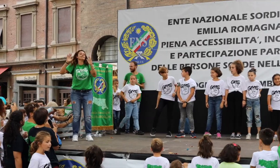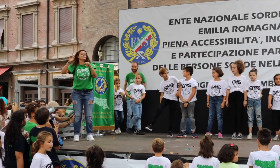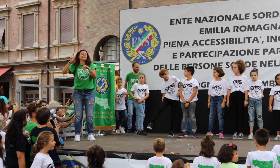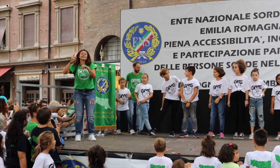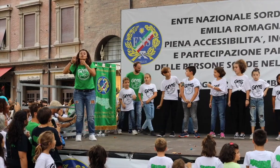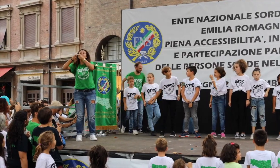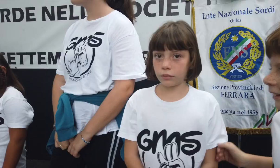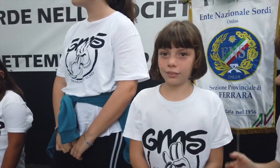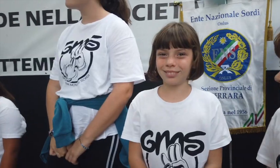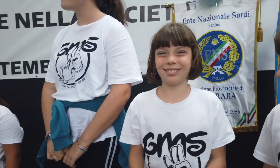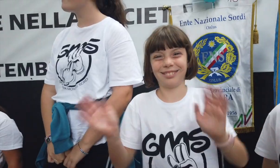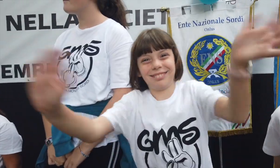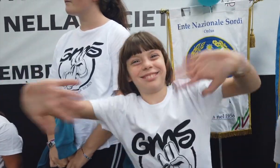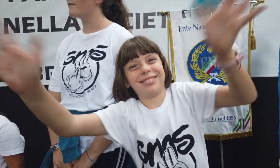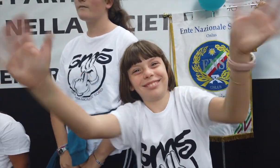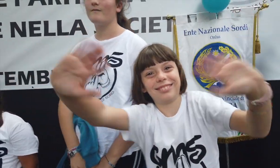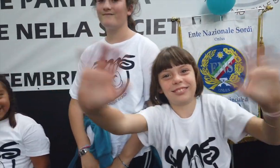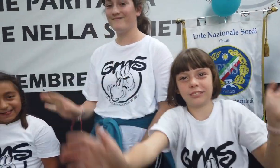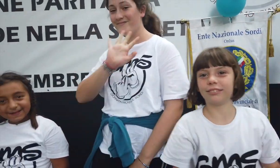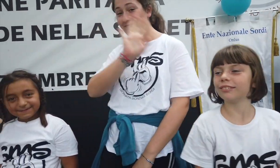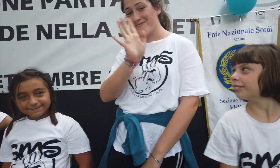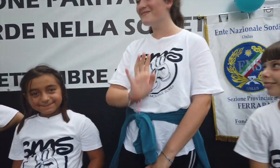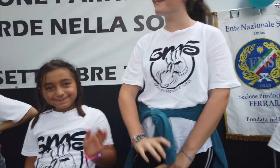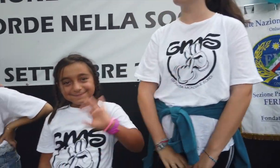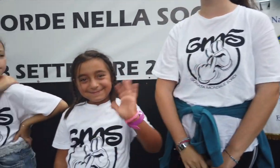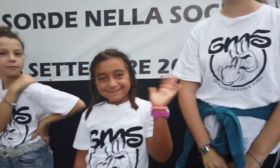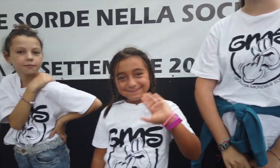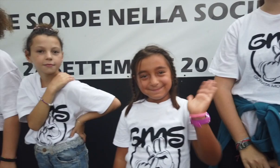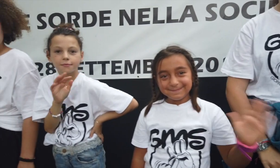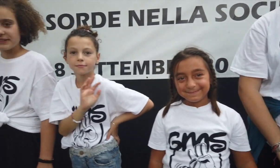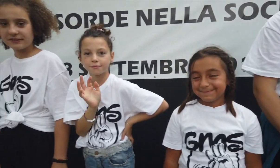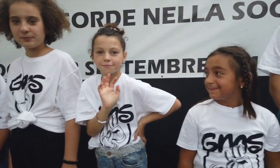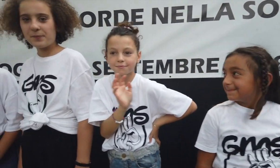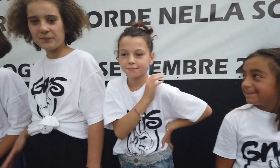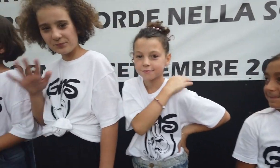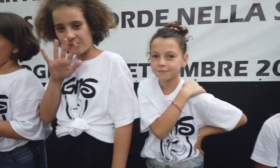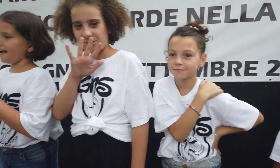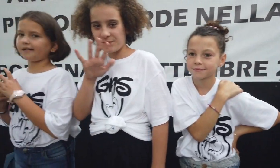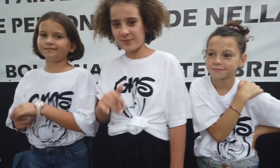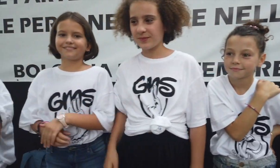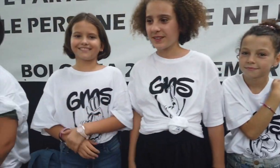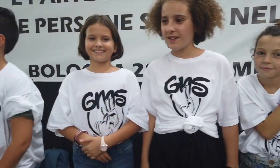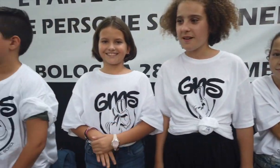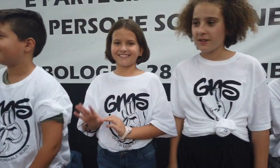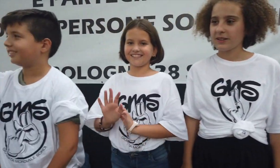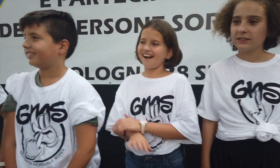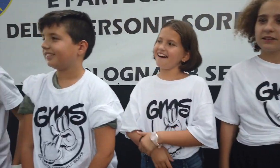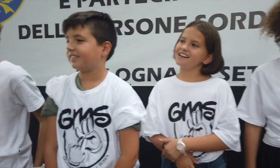Abbiamo organizzato l'obiettivo fissato della Giornata Mondiale dei Sordi. Ogni anno noi